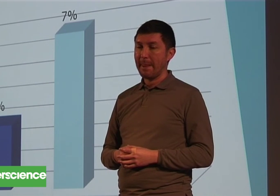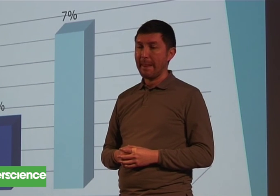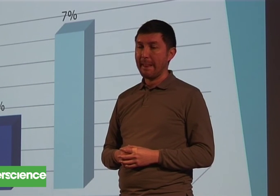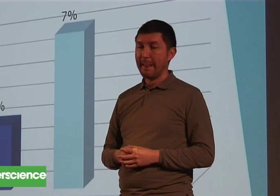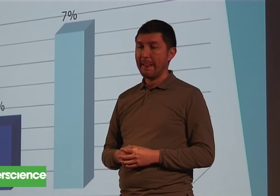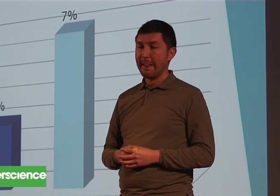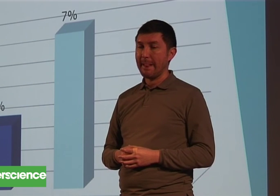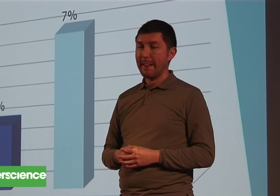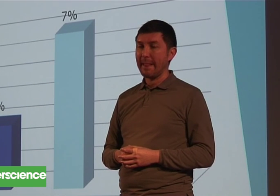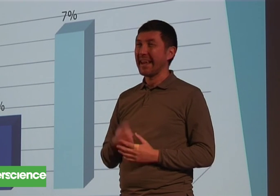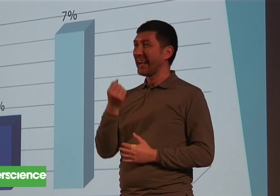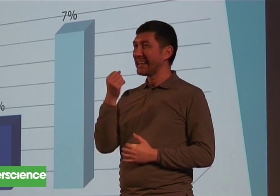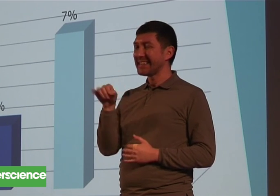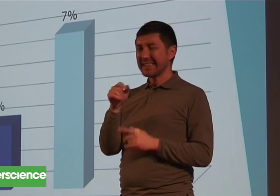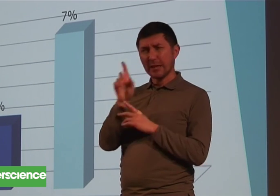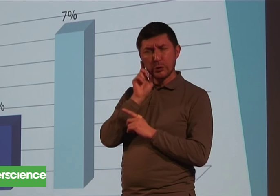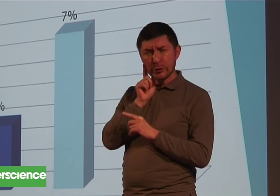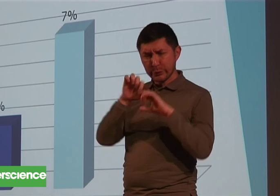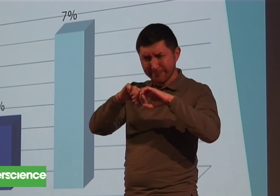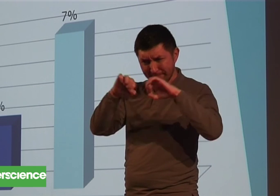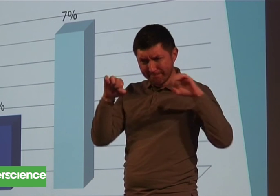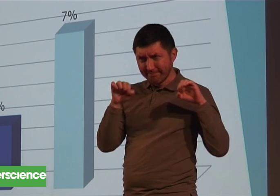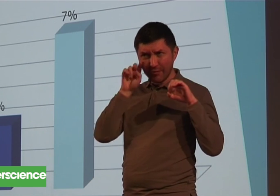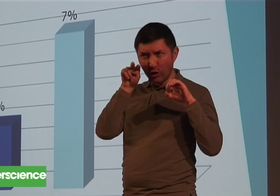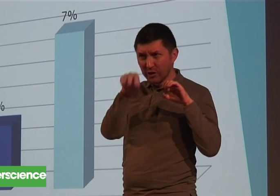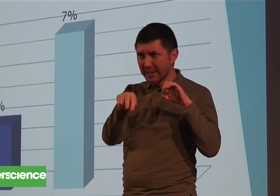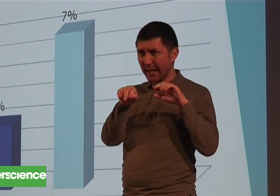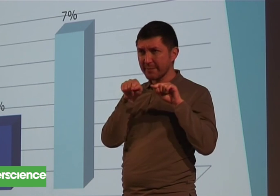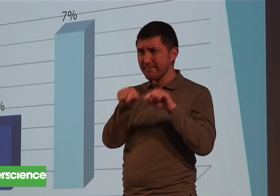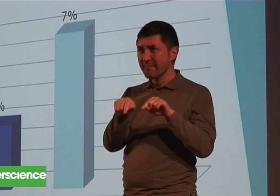de l'échantillon du BSSM, on se rend compte que les hommes sourds sont